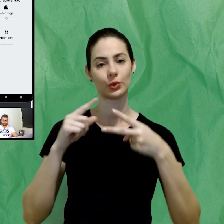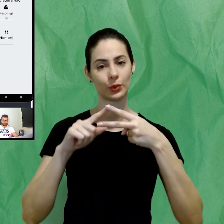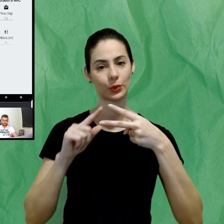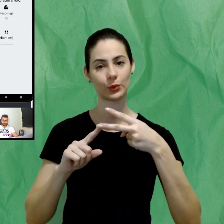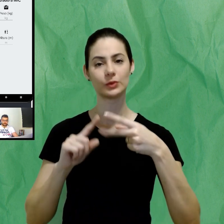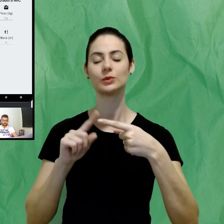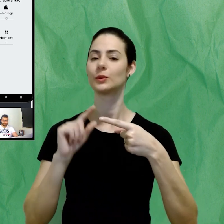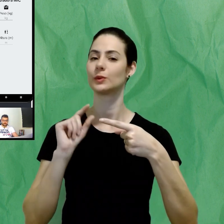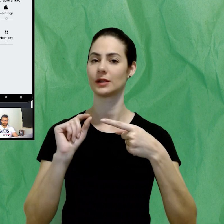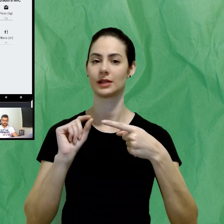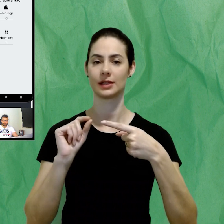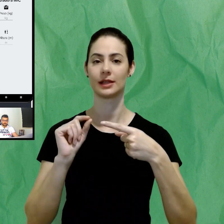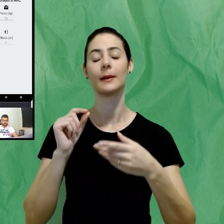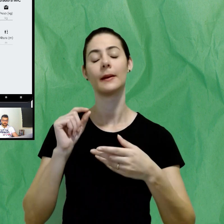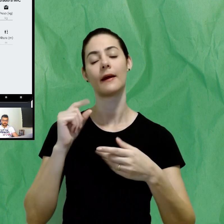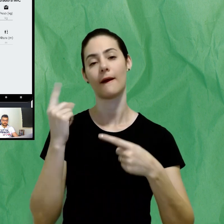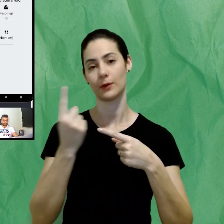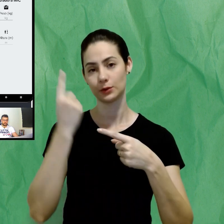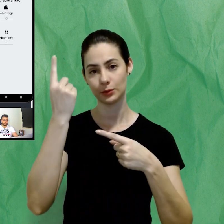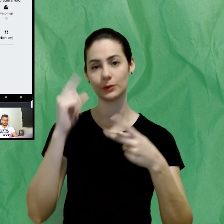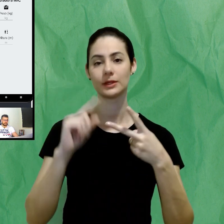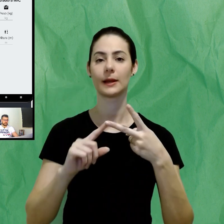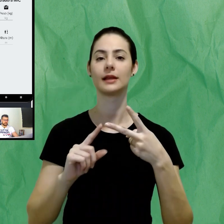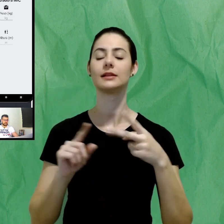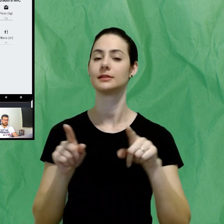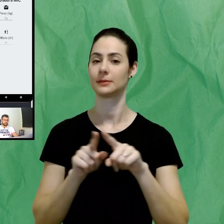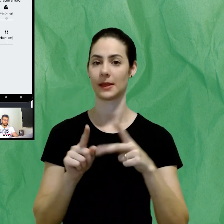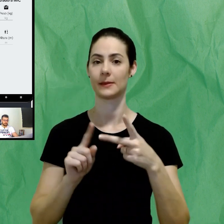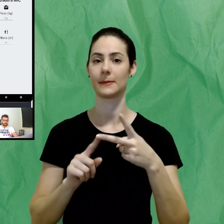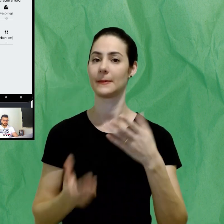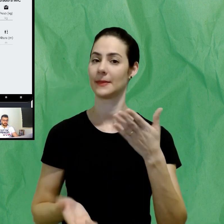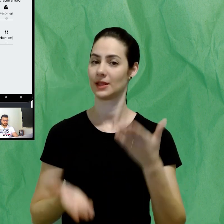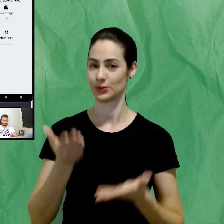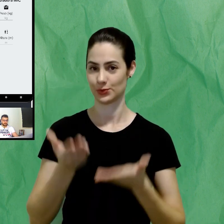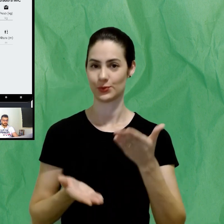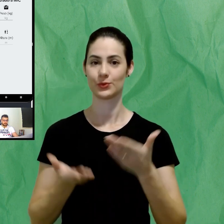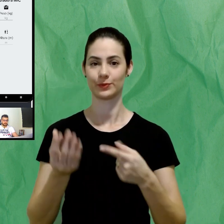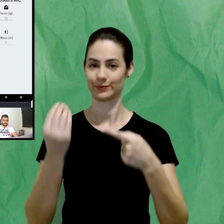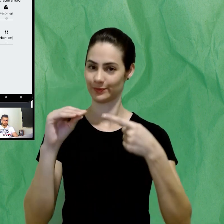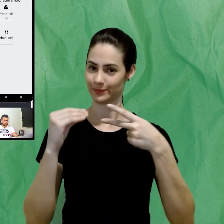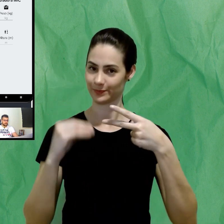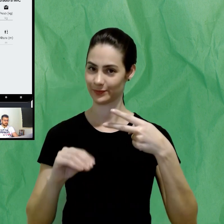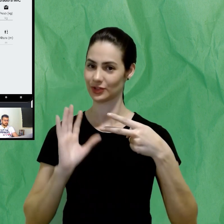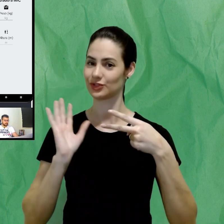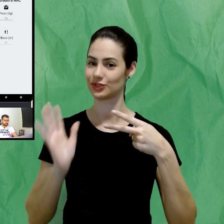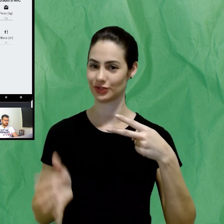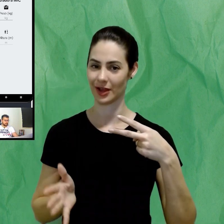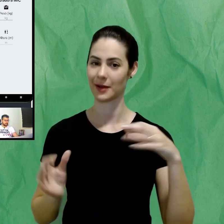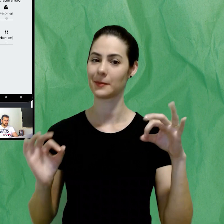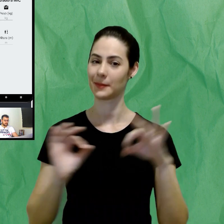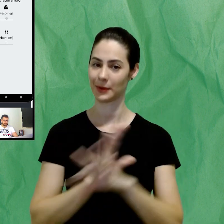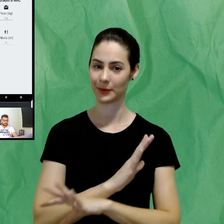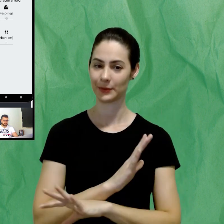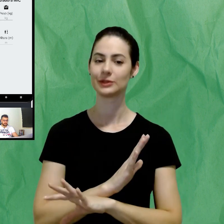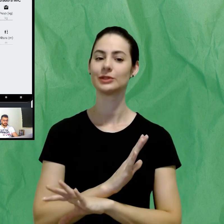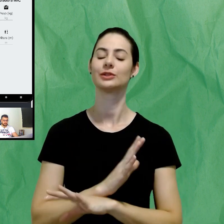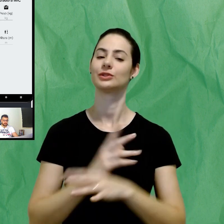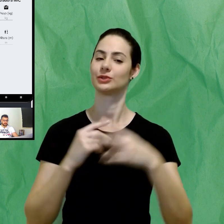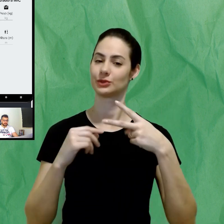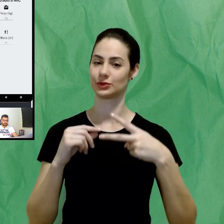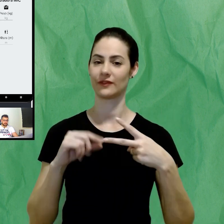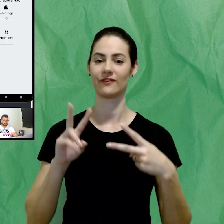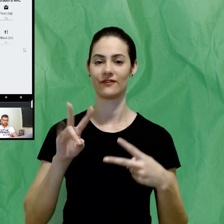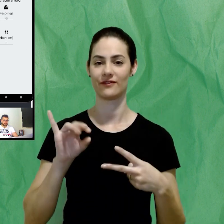de altura e o input aí de peso, né? A gente fechou aqui embaixo as duas